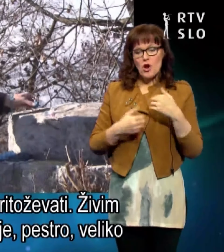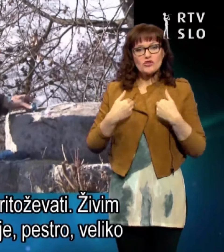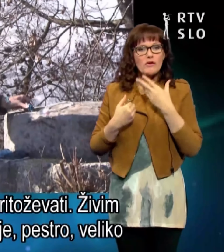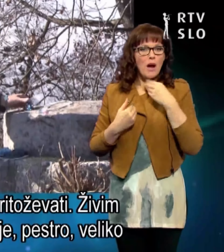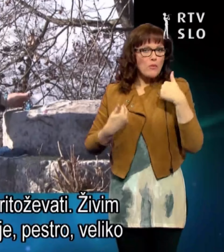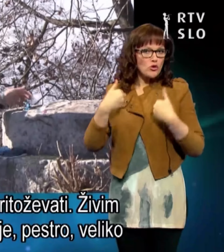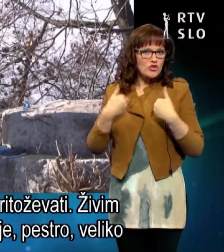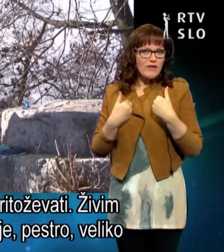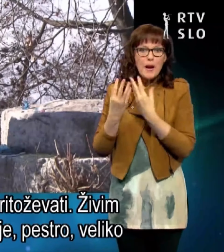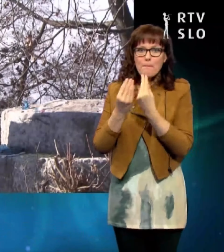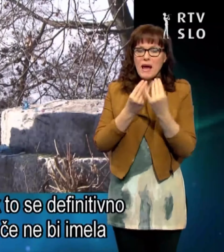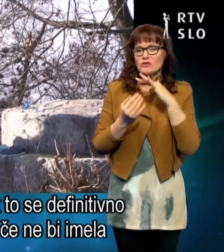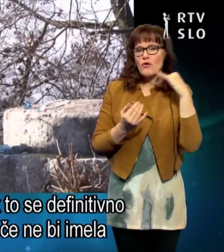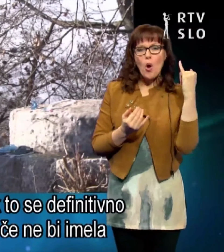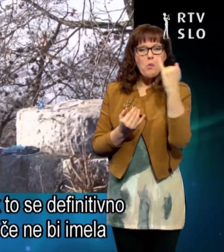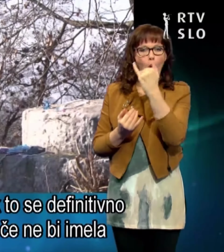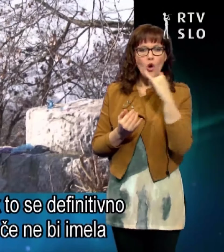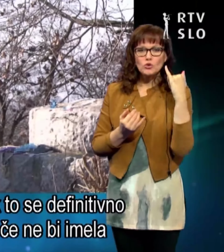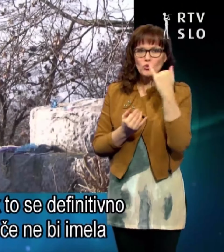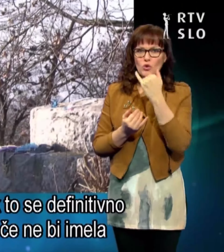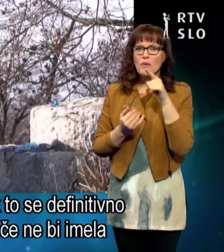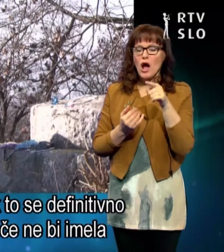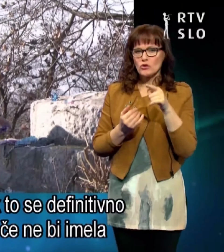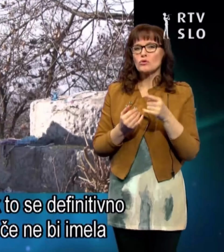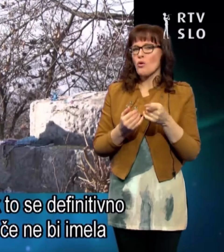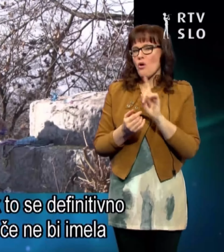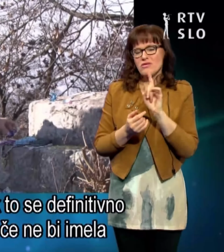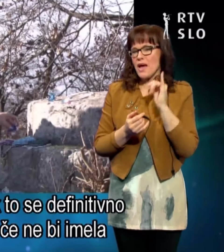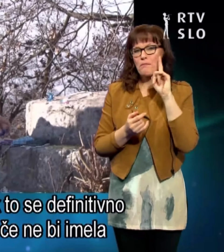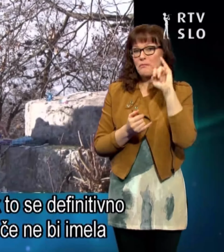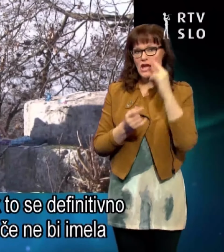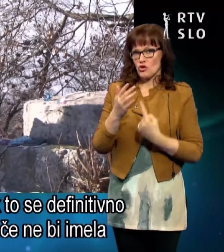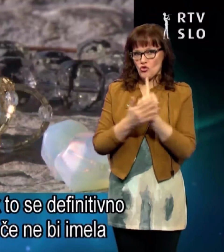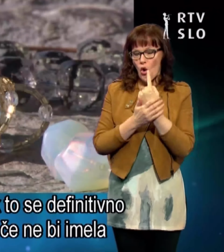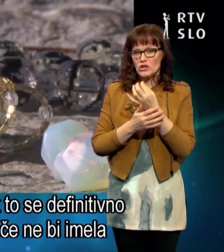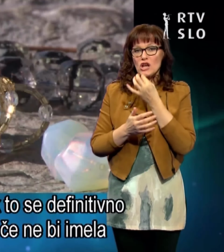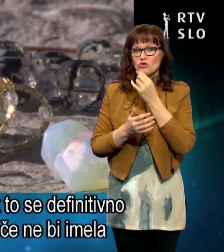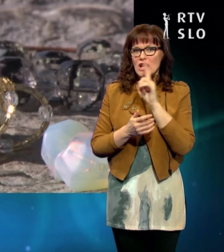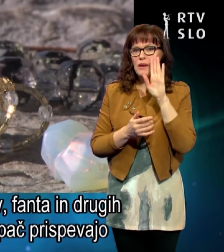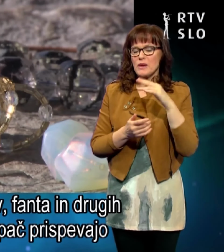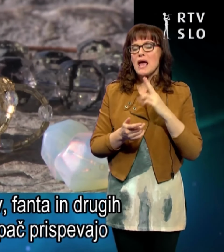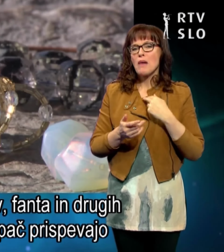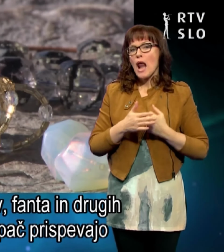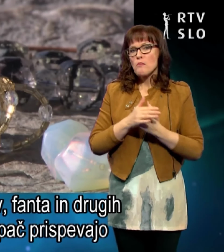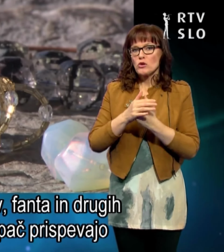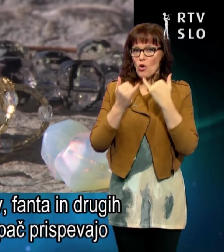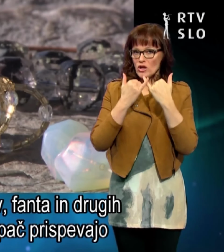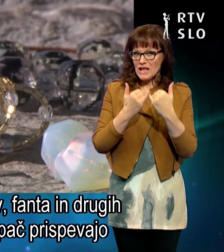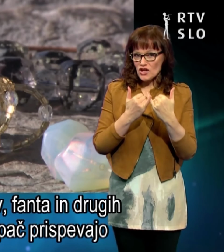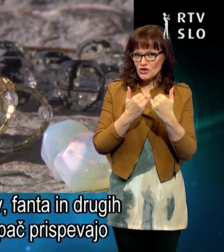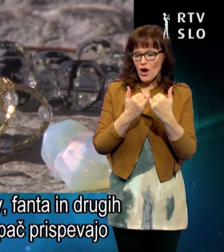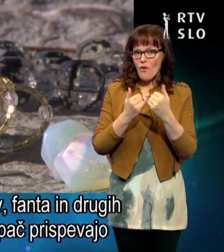življenje, pestro, veliko potujem, ampak to se definitivno ne bi zgodilo, če ne bi pač imela podporo staršev,